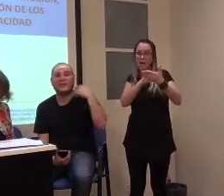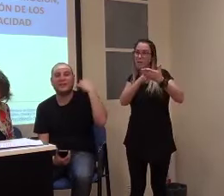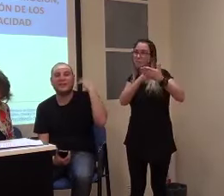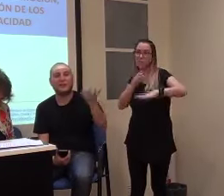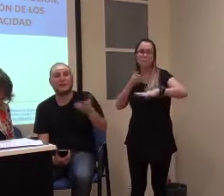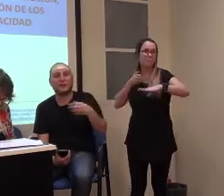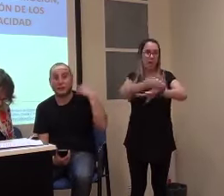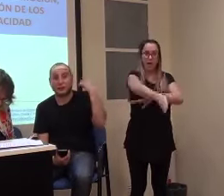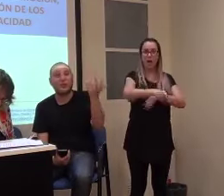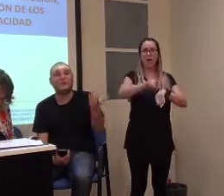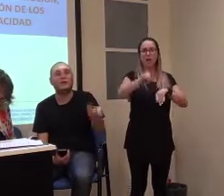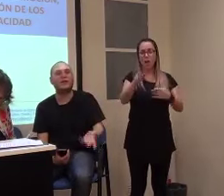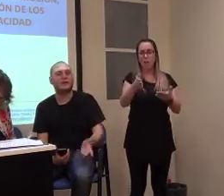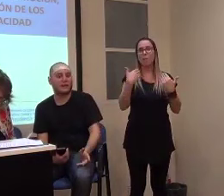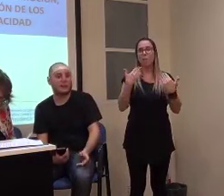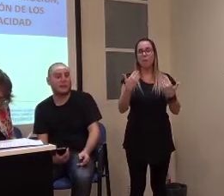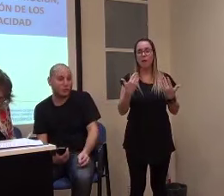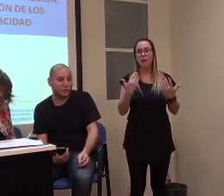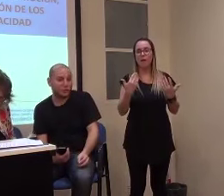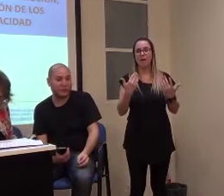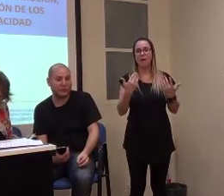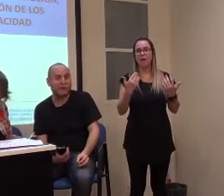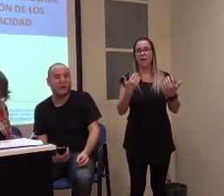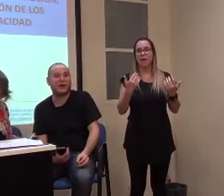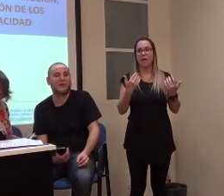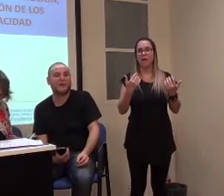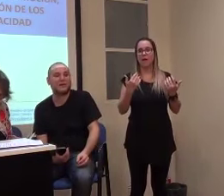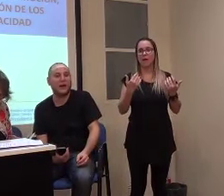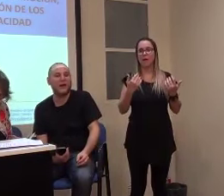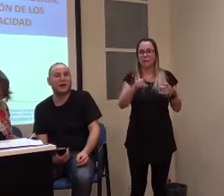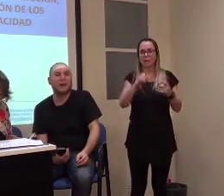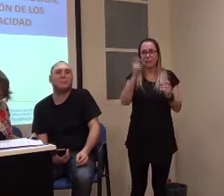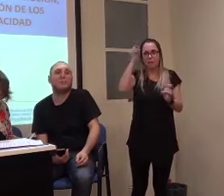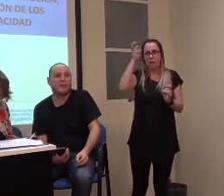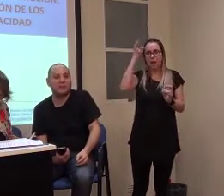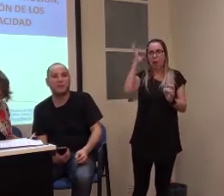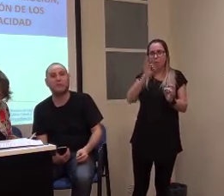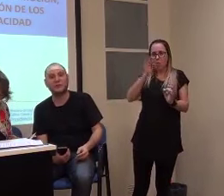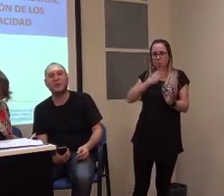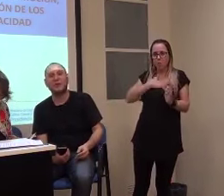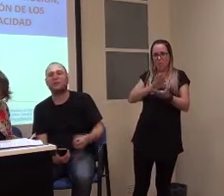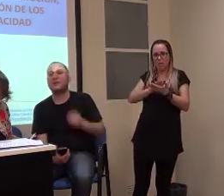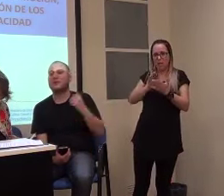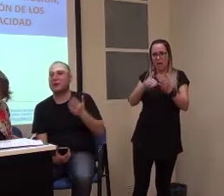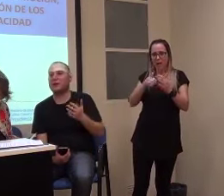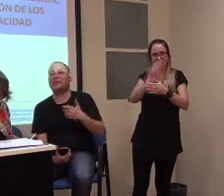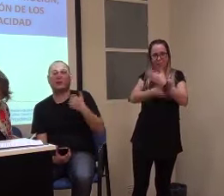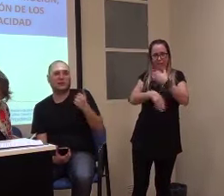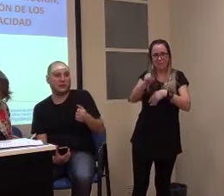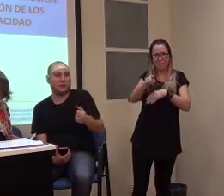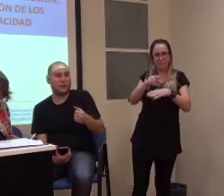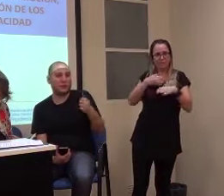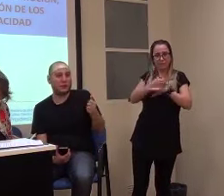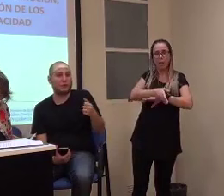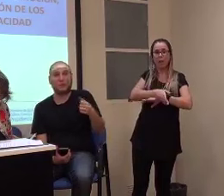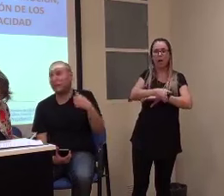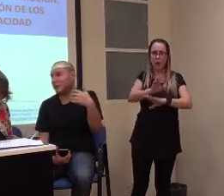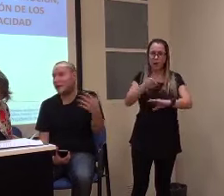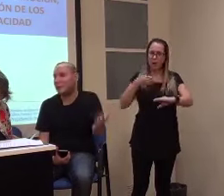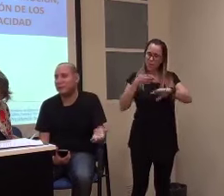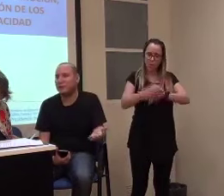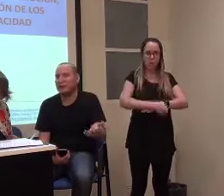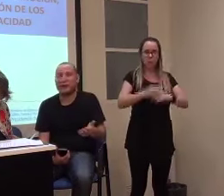cierta idea cierta emoción que se construye en torno a la discapacidad es más fácil después pensar de estrategias recursos